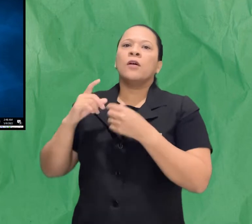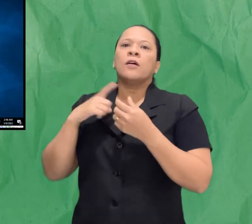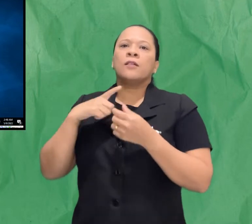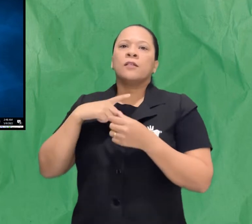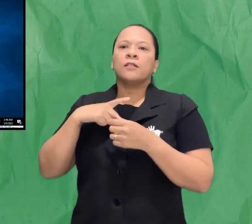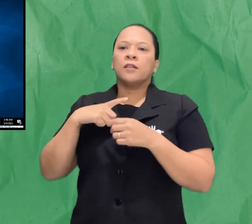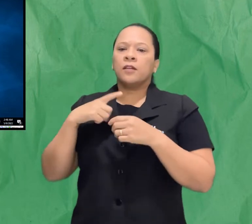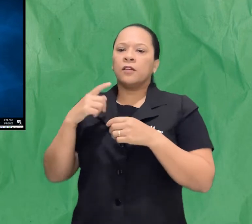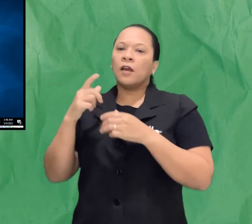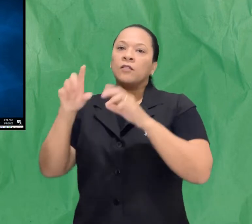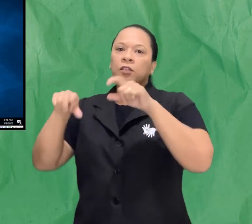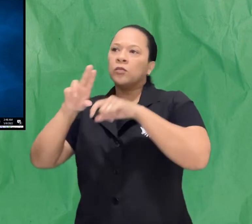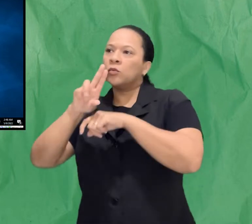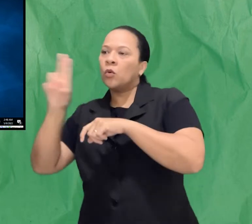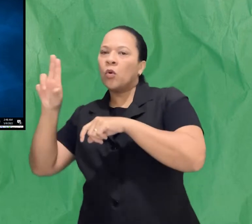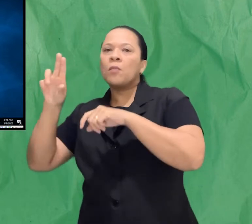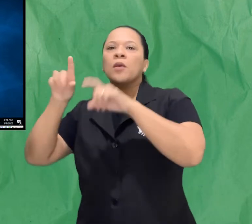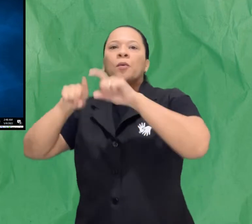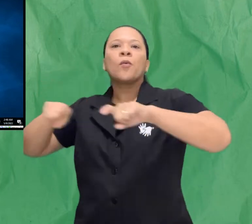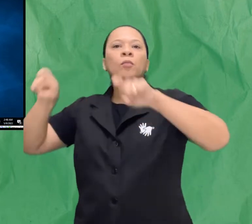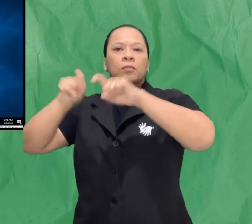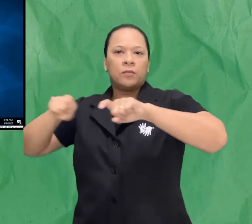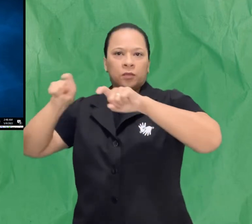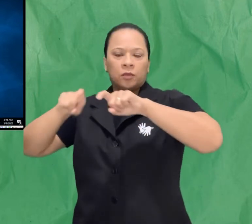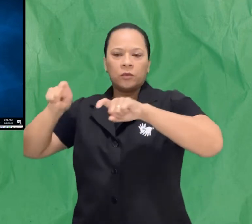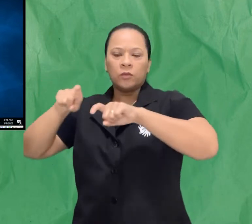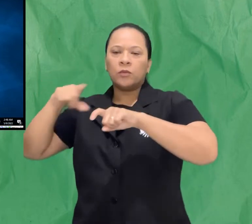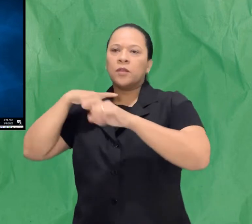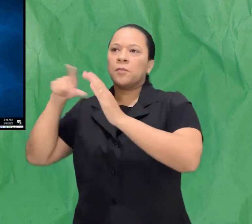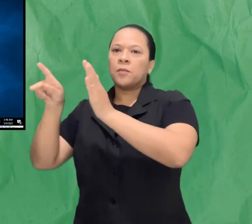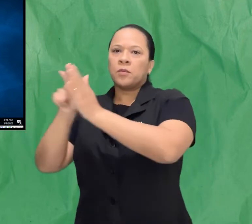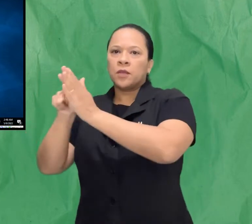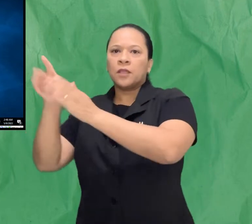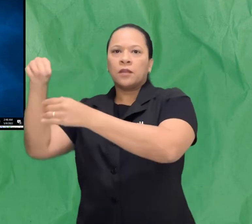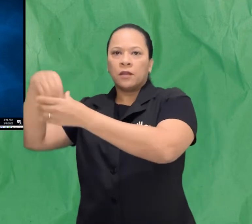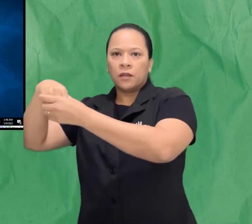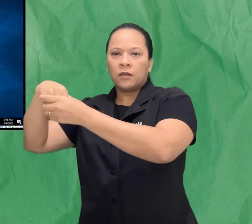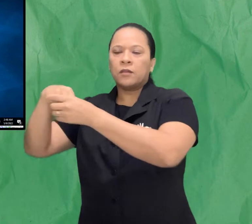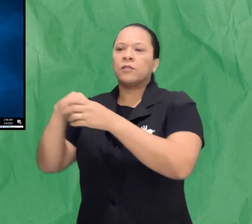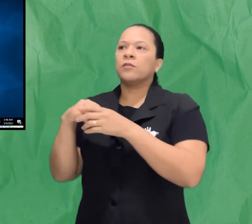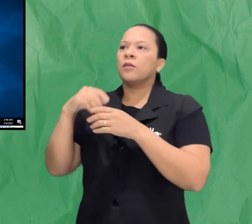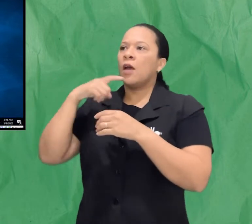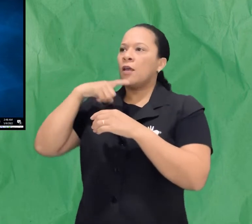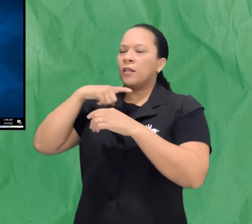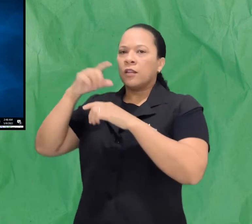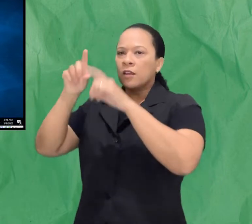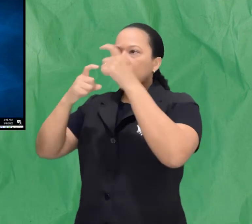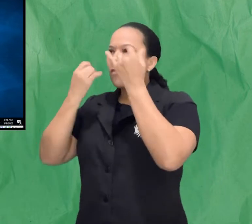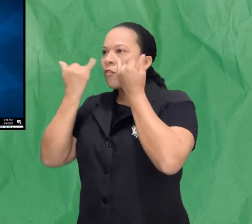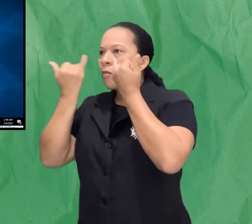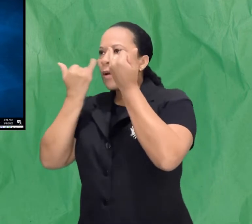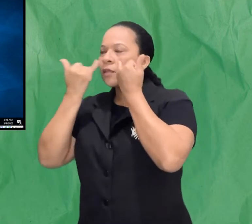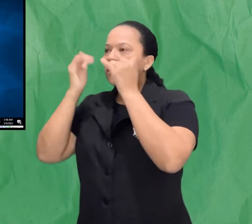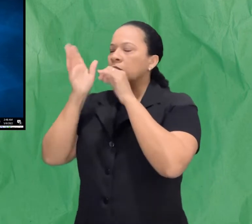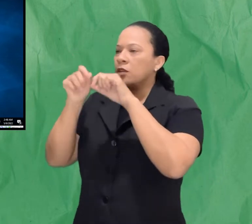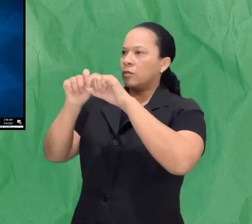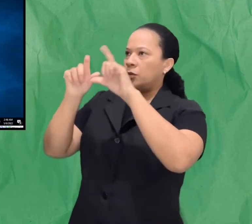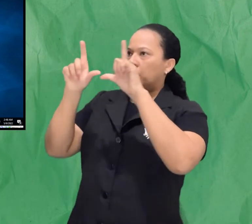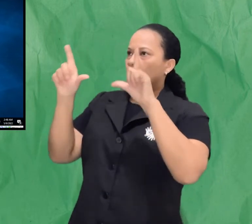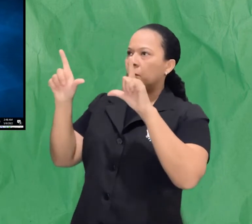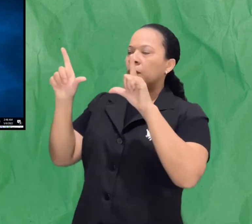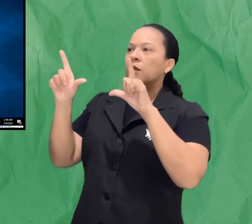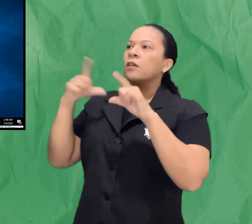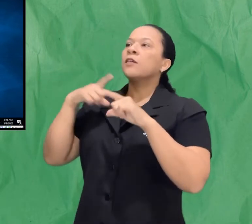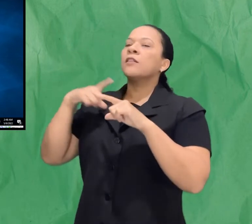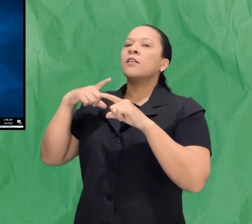computador. Este computador, né? Vai aqui em propriedades. E aqui eu já tenho as informações. Eu tenho dizendo aqui qual a